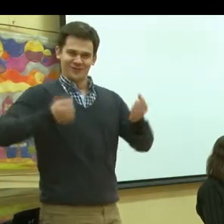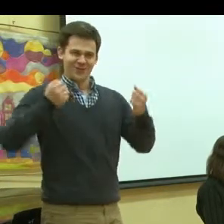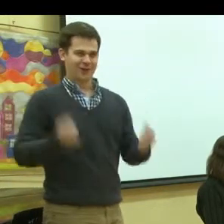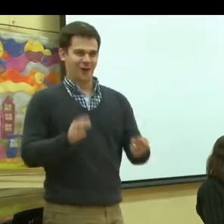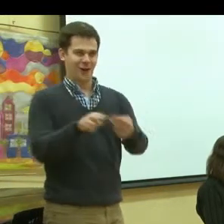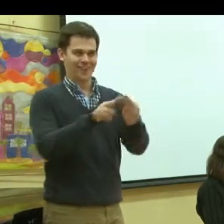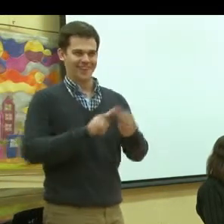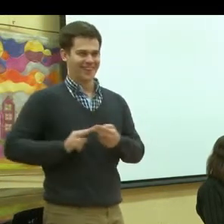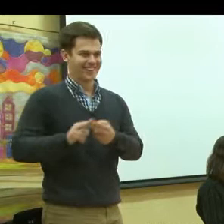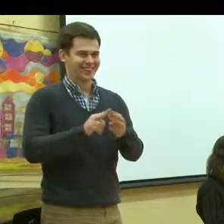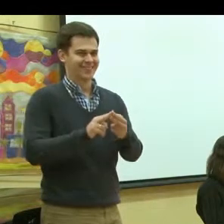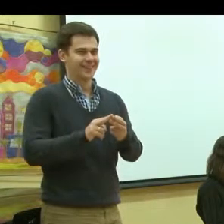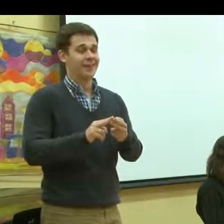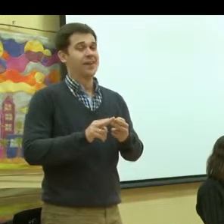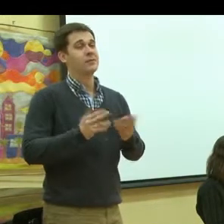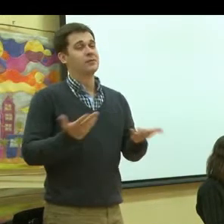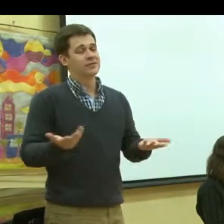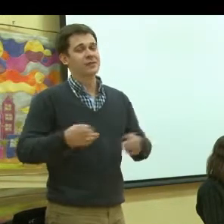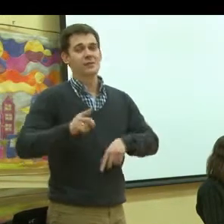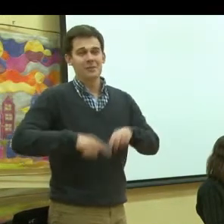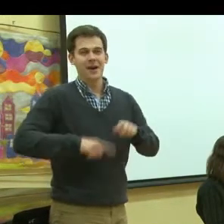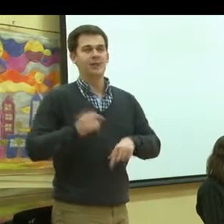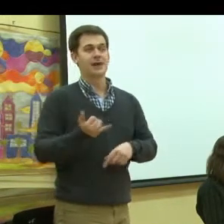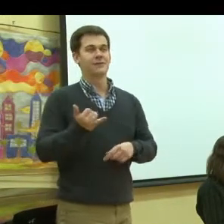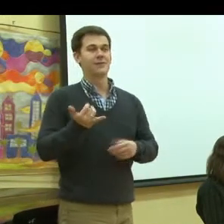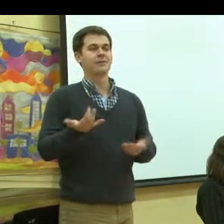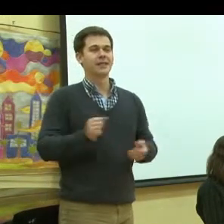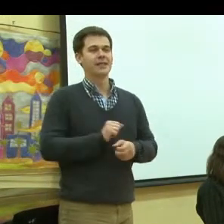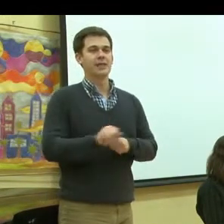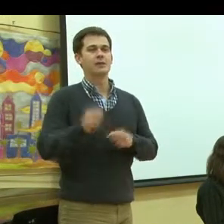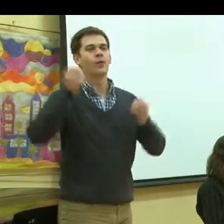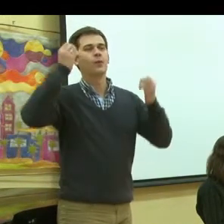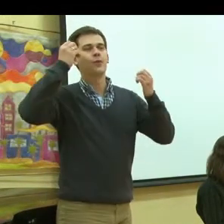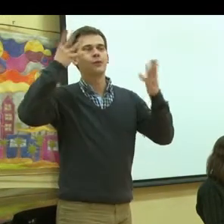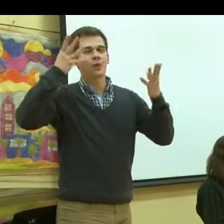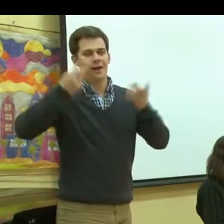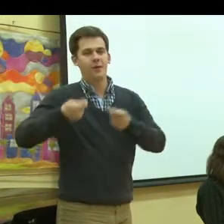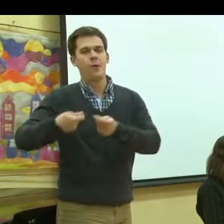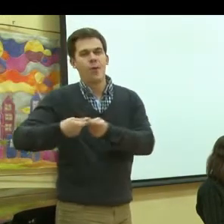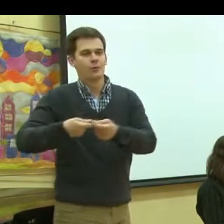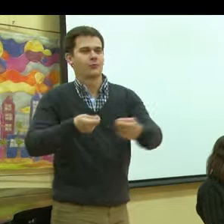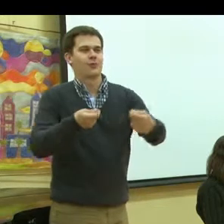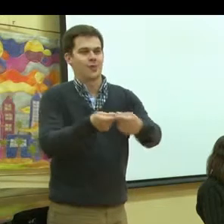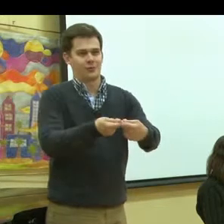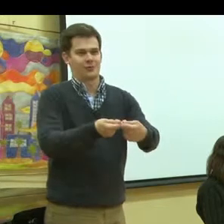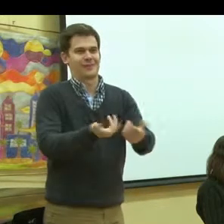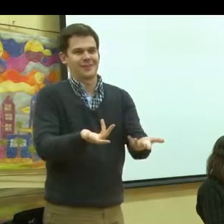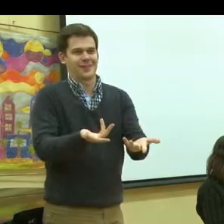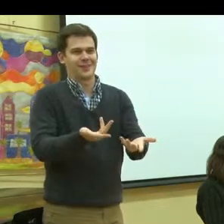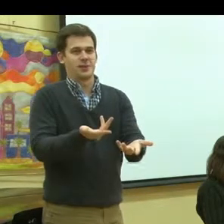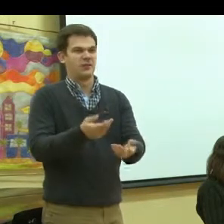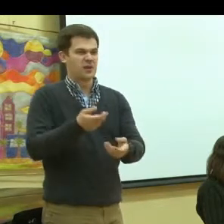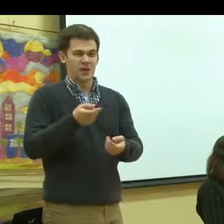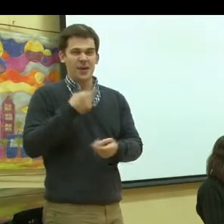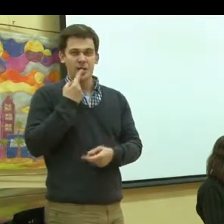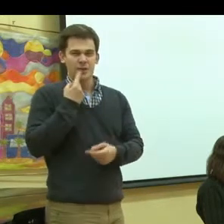los pueblos? La cultura. No i to, co zazwyczaj łączy różne narody, to jest kultura, tak? Y por eso, por